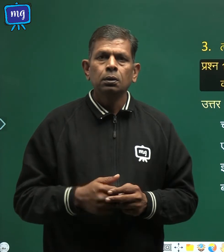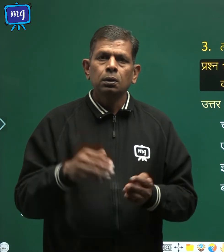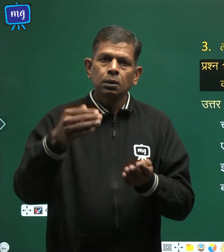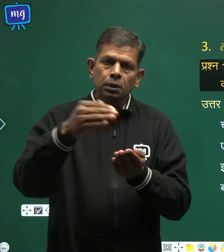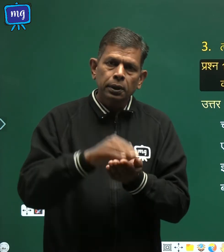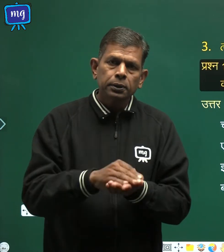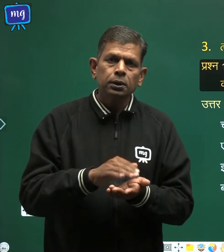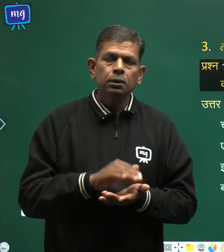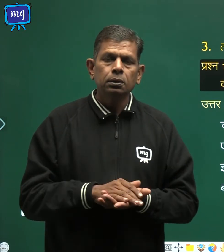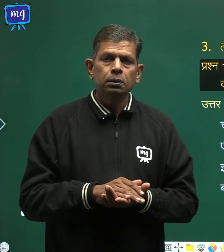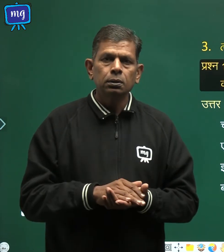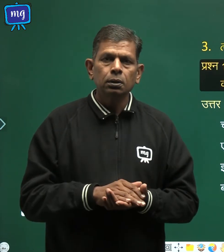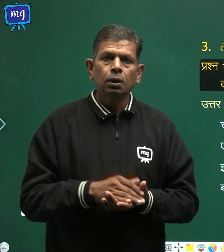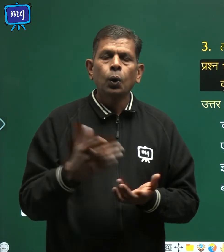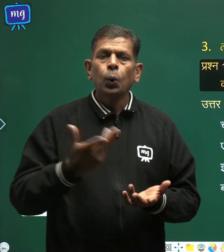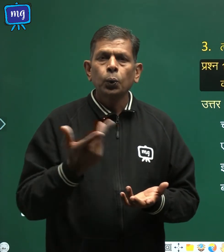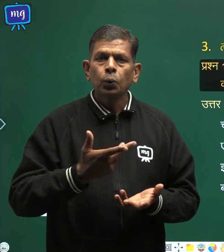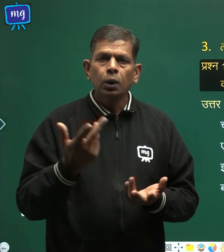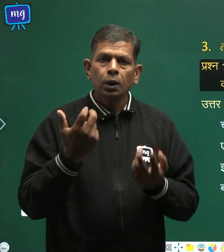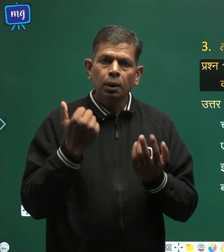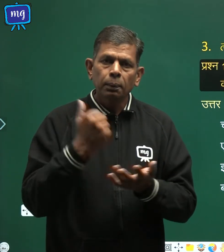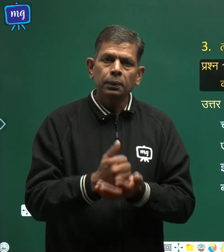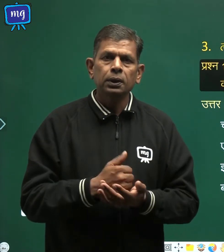संरक्षण क्यों करना चाहिए?